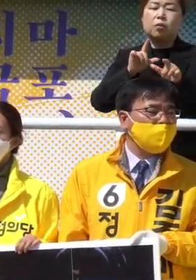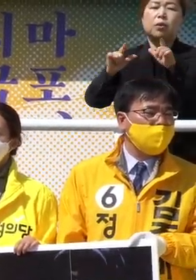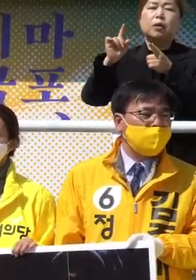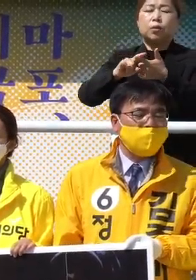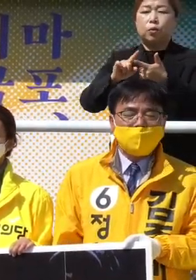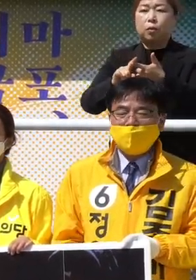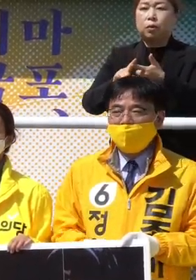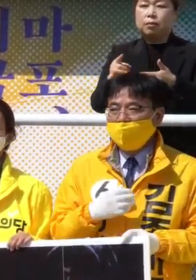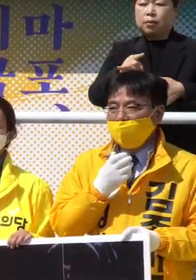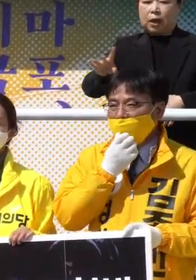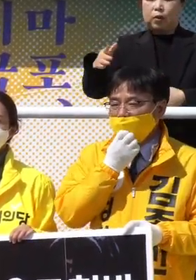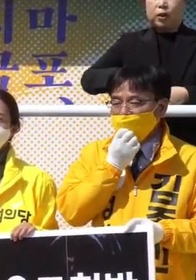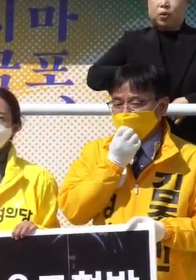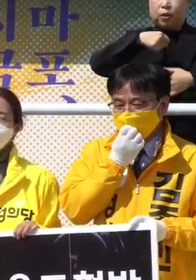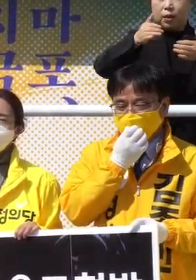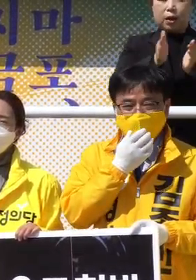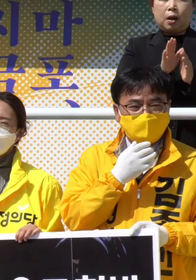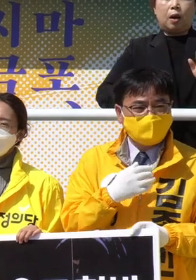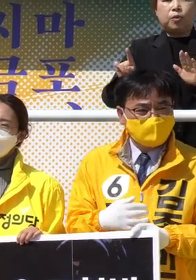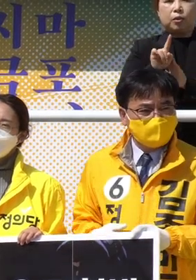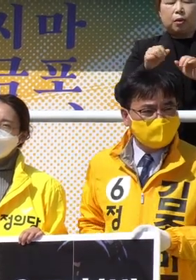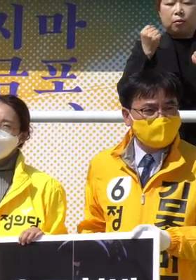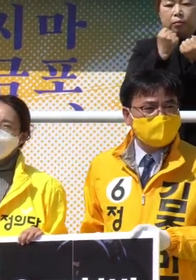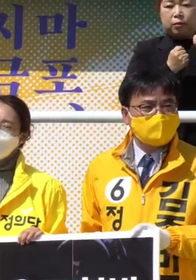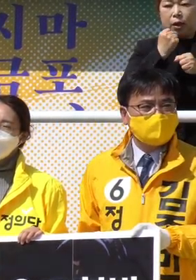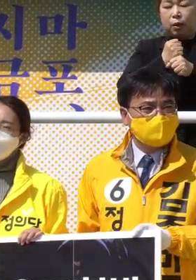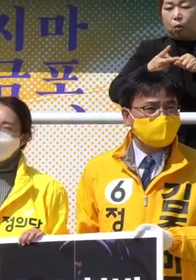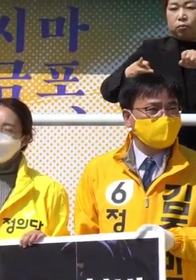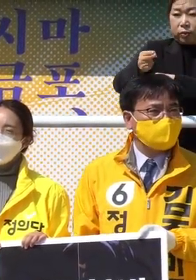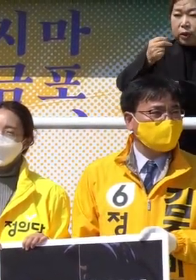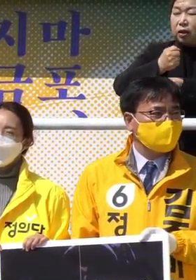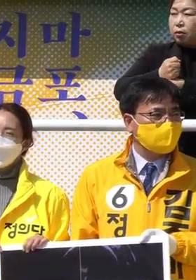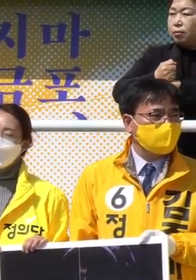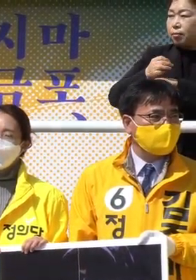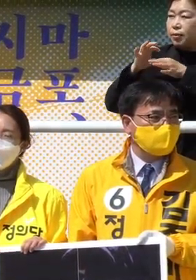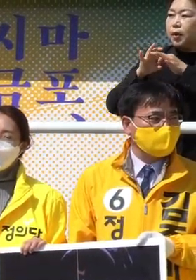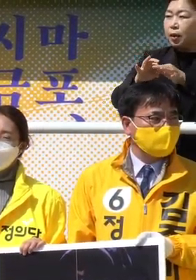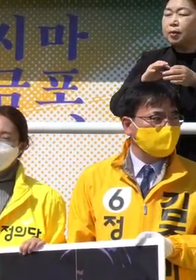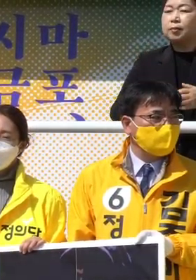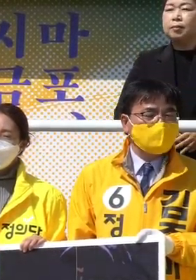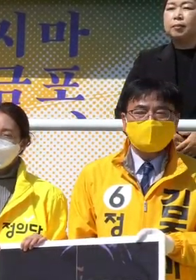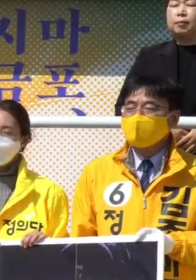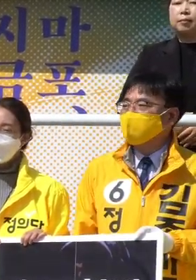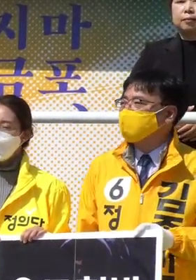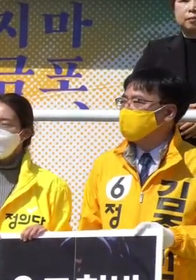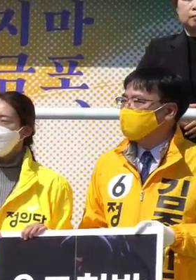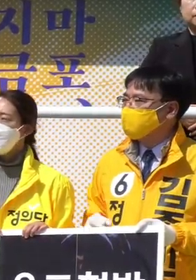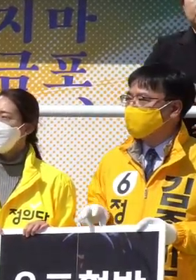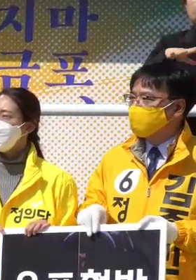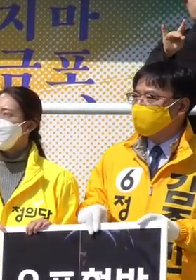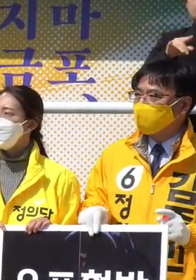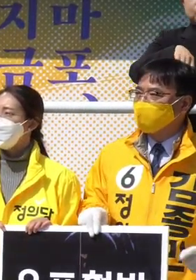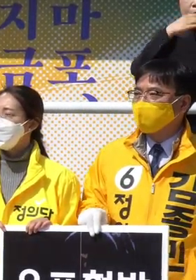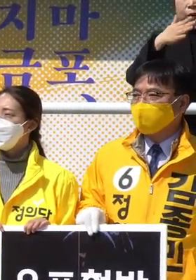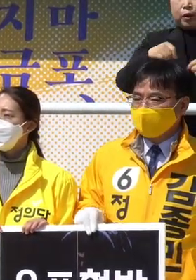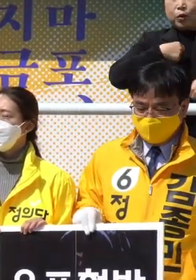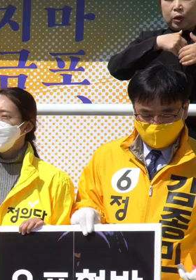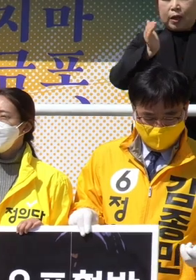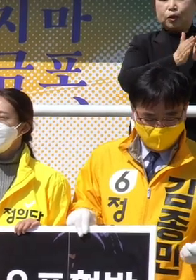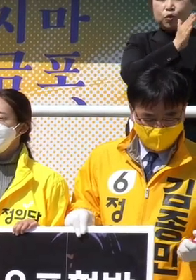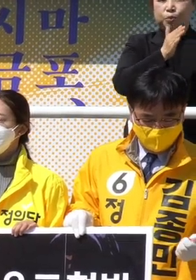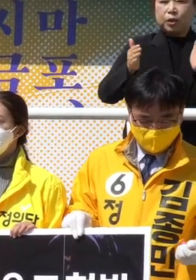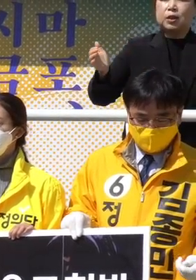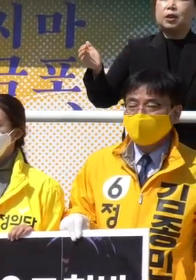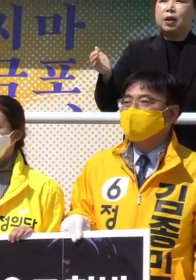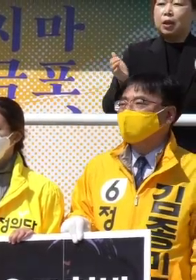역시도 단호하게 정의당이 앞장서서 끊어낼 수 있도록 메시지를 이어가도록 하겠습니다. 네, 이상으로 오늘 정의당에서